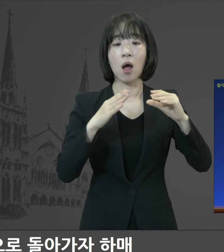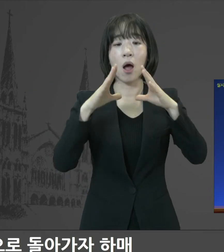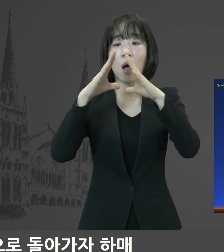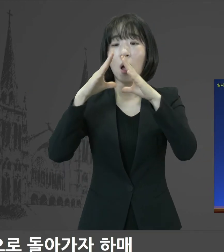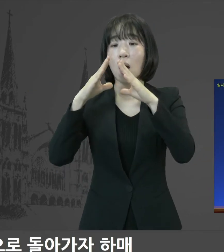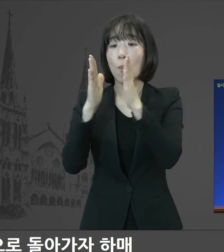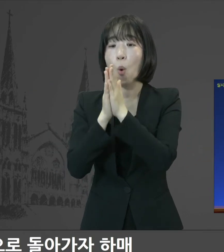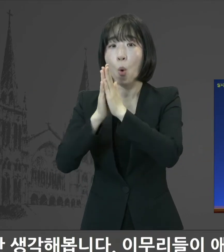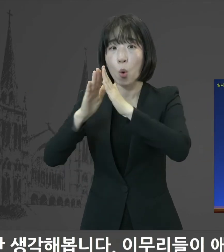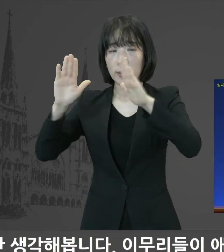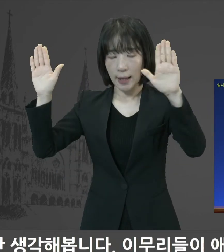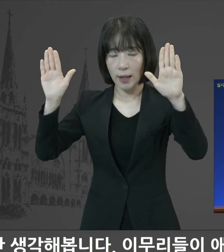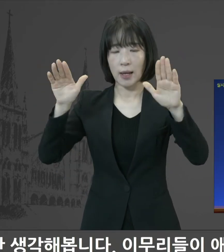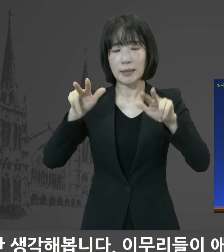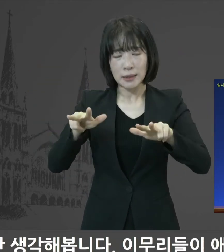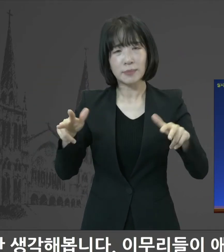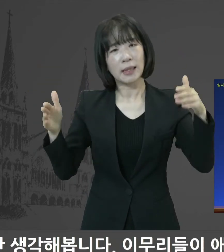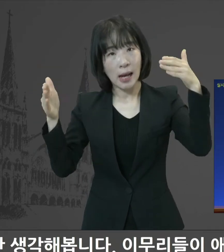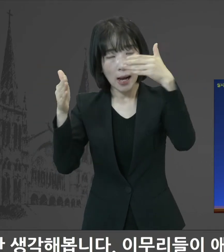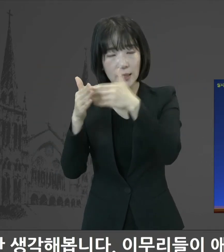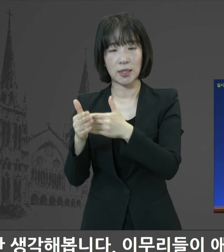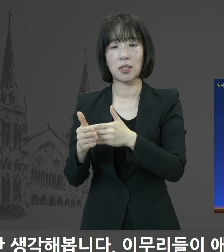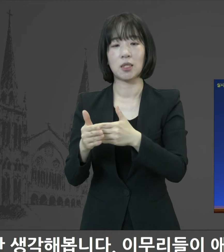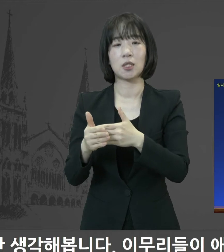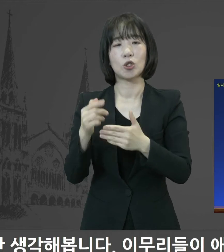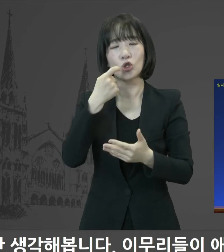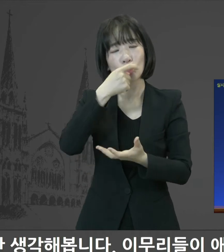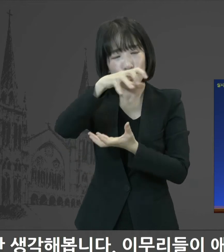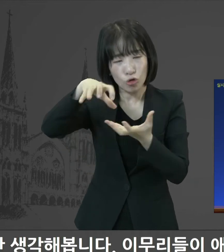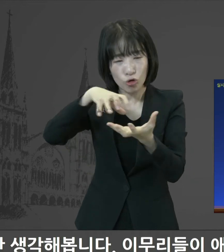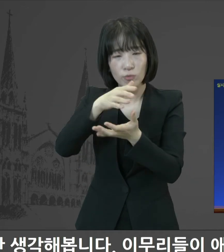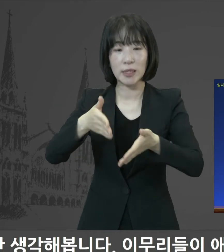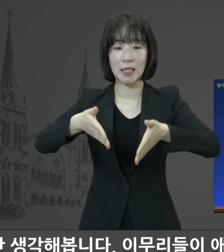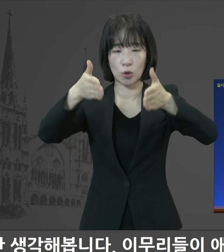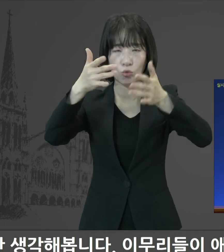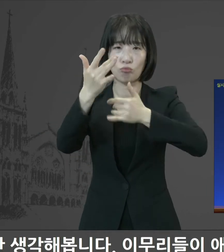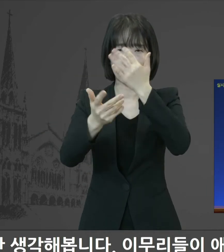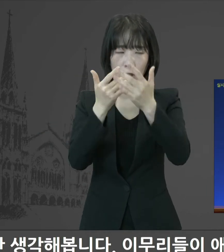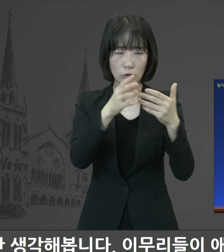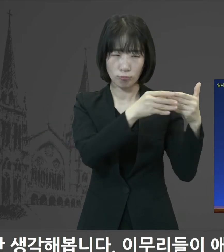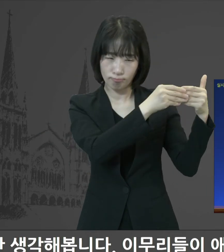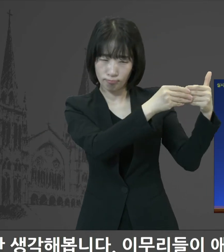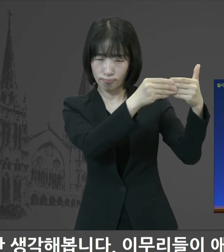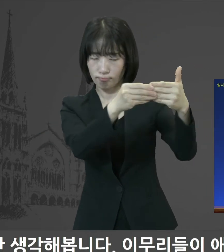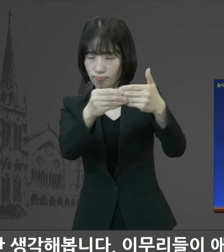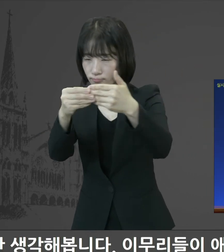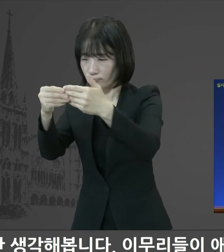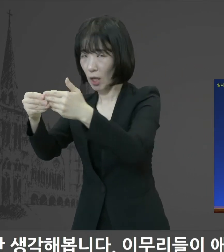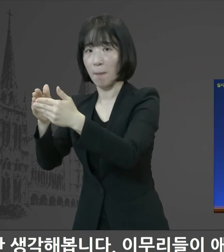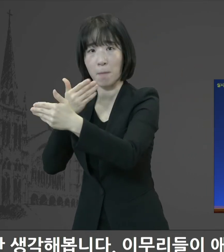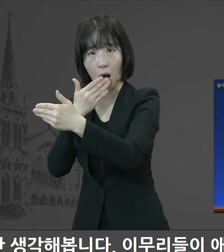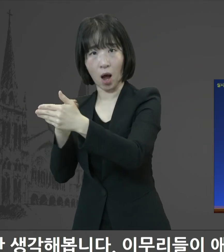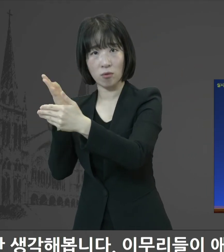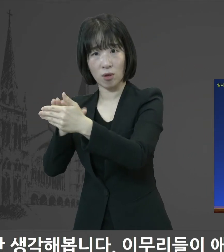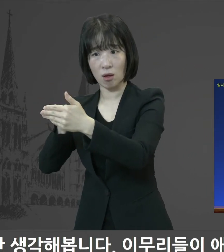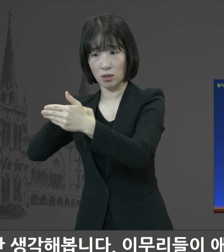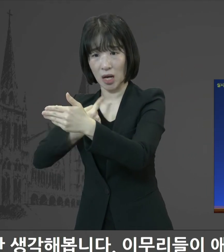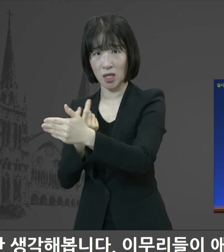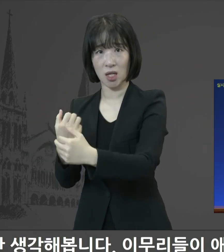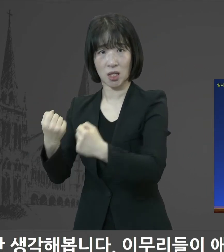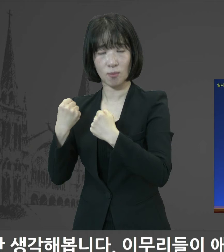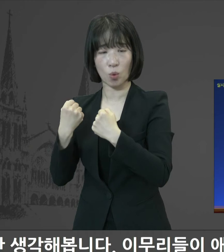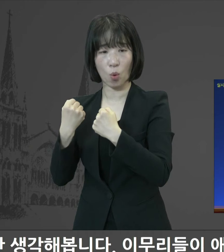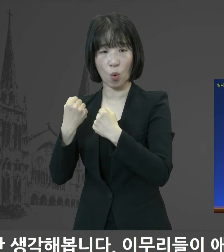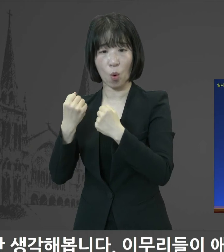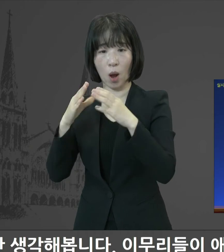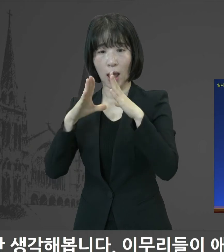불 기둥 앞세워서 여기까지 왔는데 자기 힘으로 애굽에 돌아갈 수 있다? 어림도 없는 얘기죠.